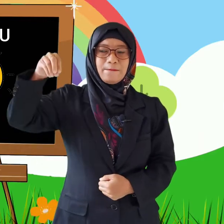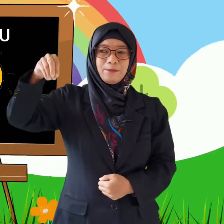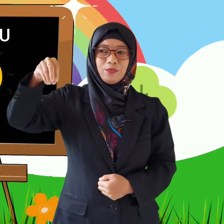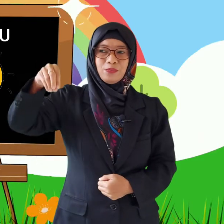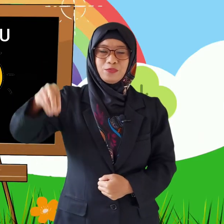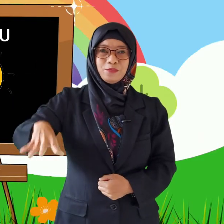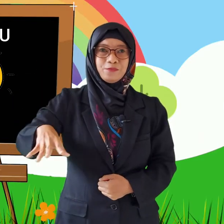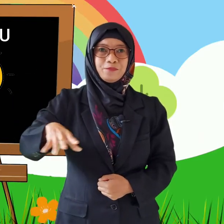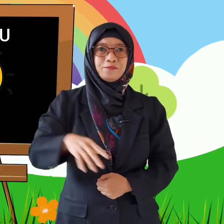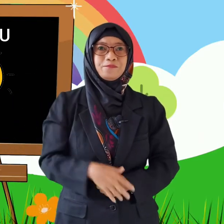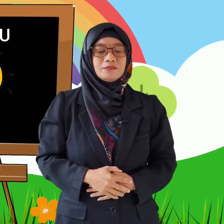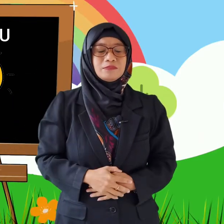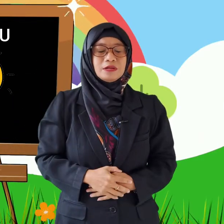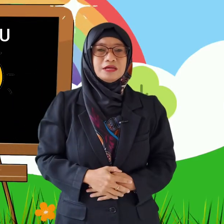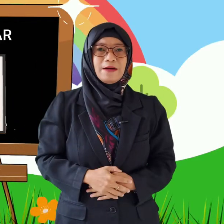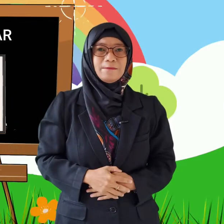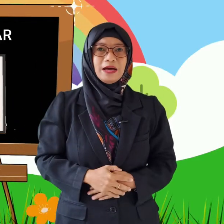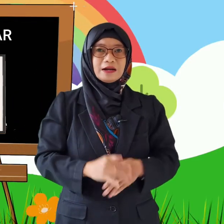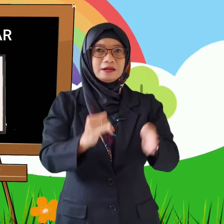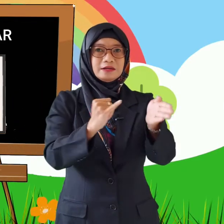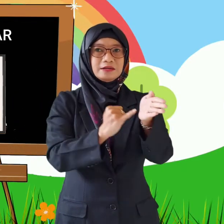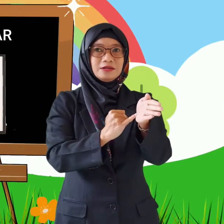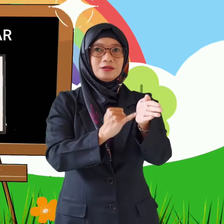Lampu. Gambar.